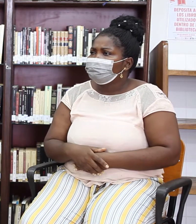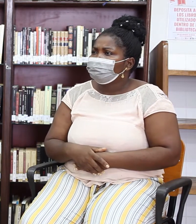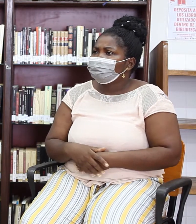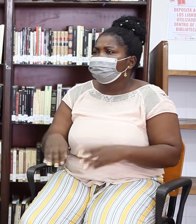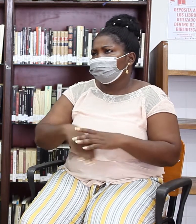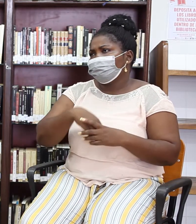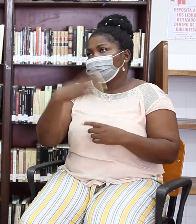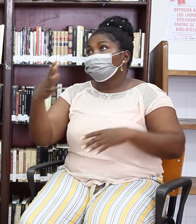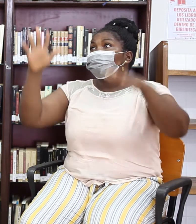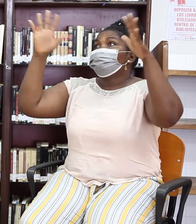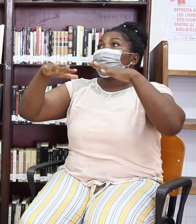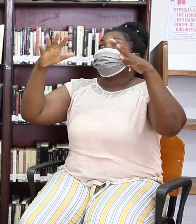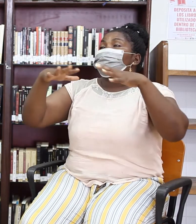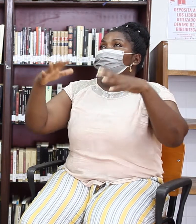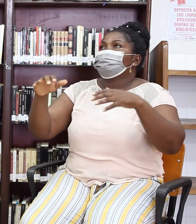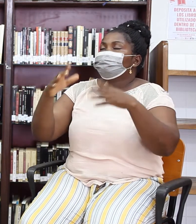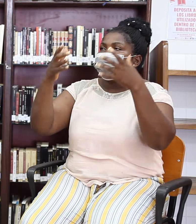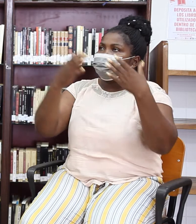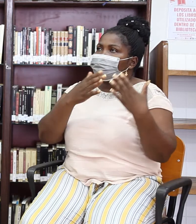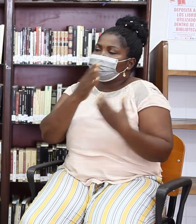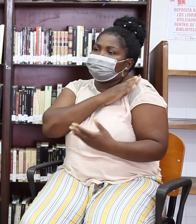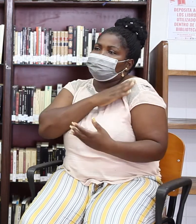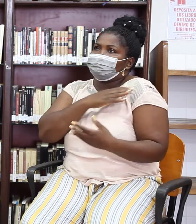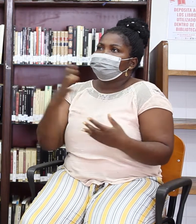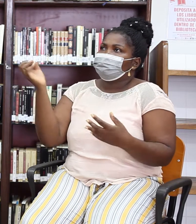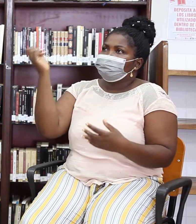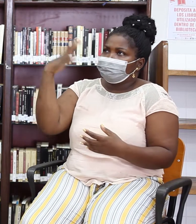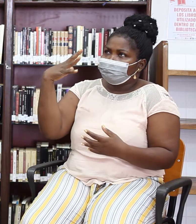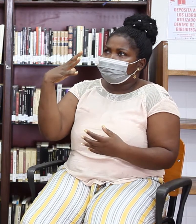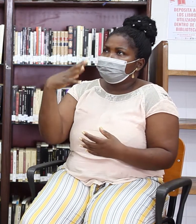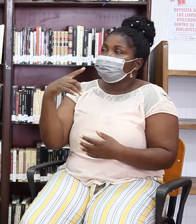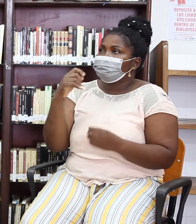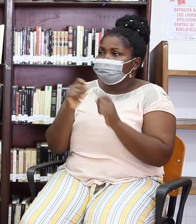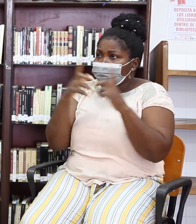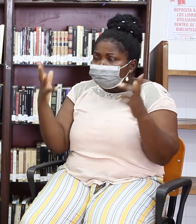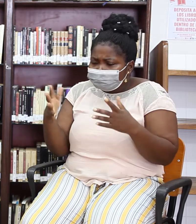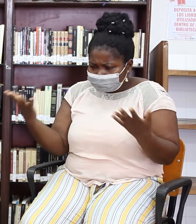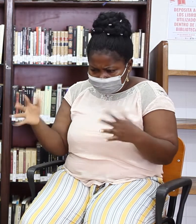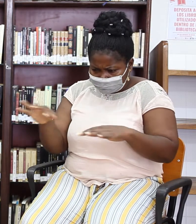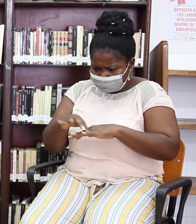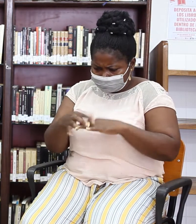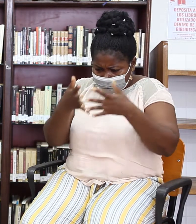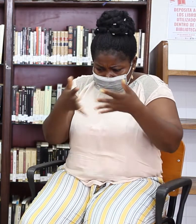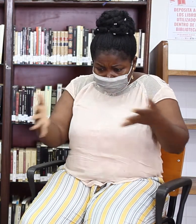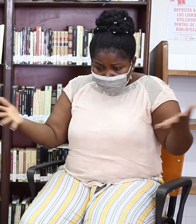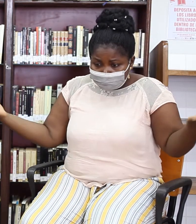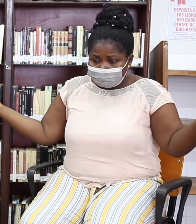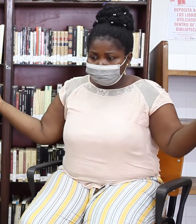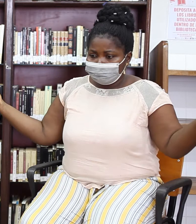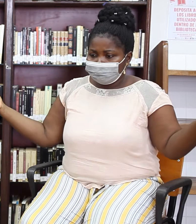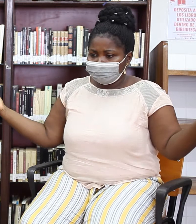al salir chorreando del baño al calor del sol, descubrió que el anillo había